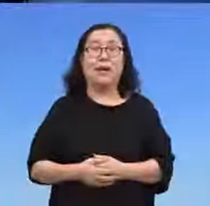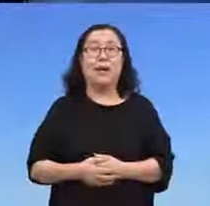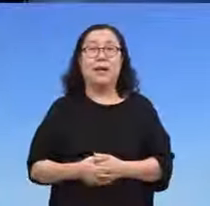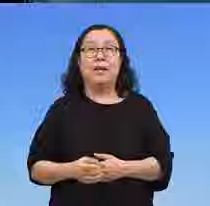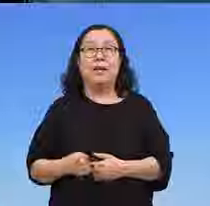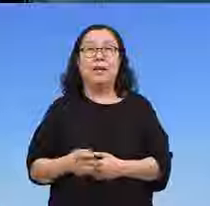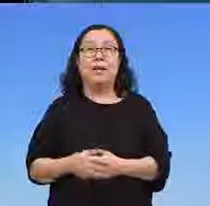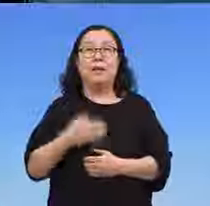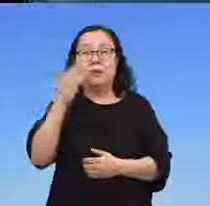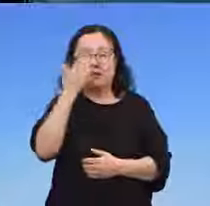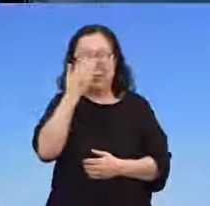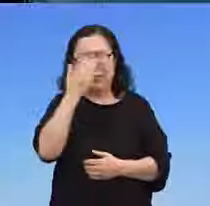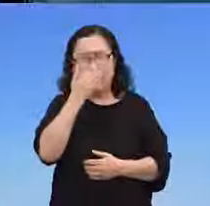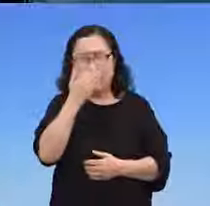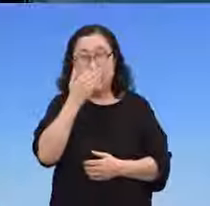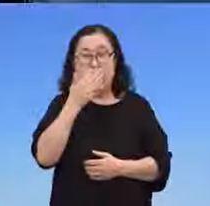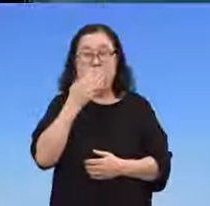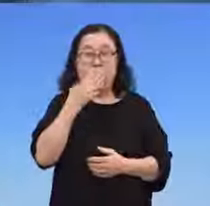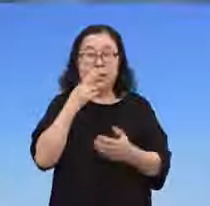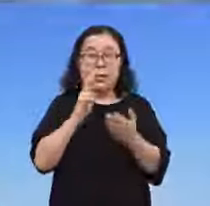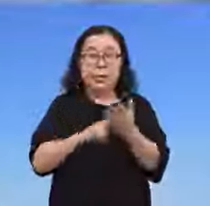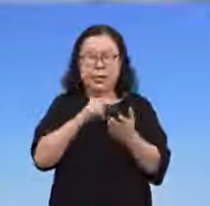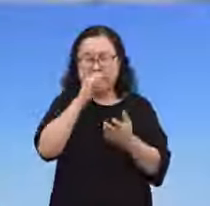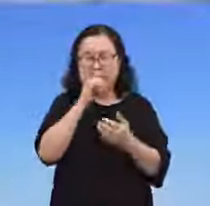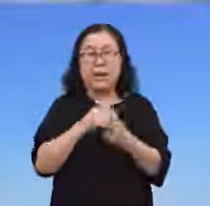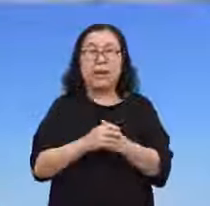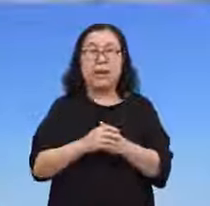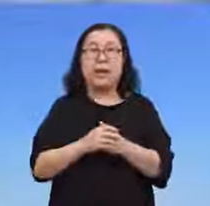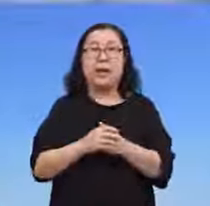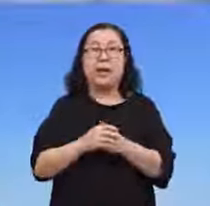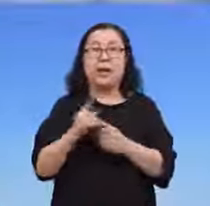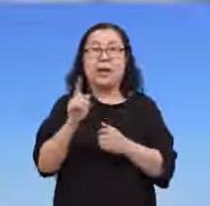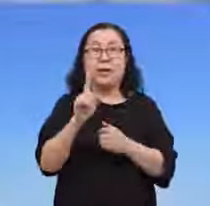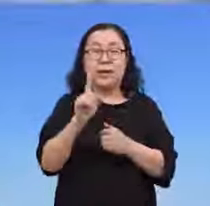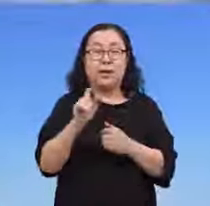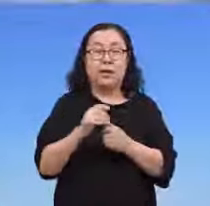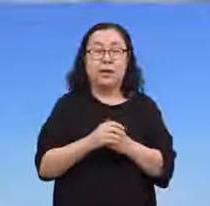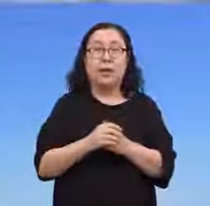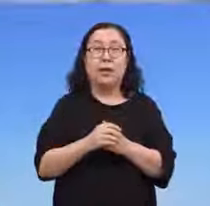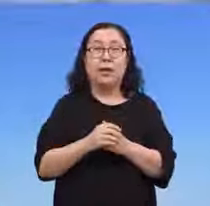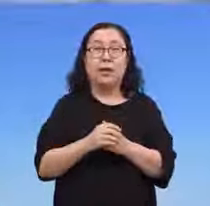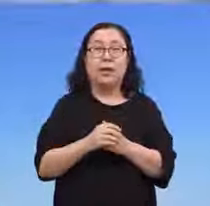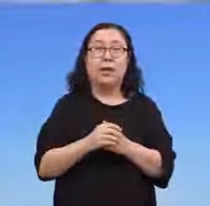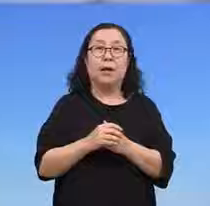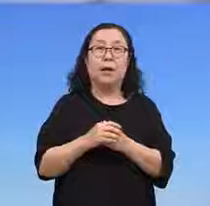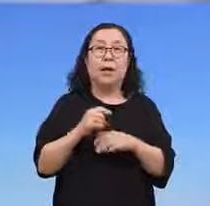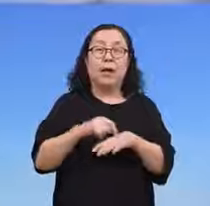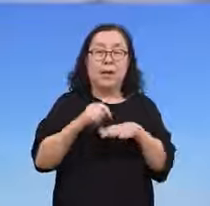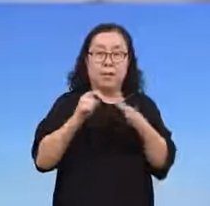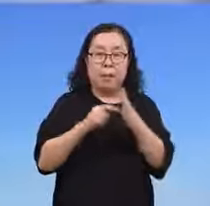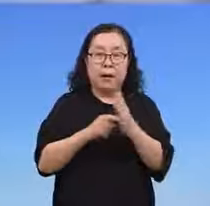이런 천진한 편지들이 쭉 나오는데요, 제가 어느 한 대목에서 이게 본능이에요.